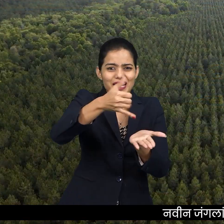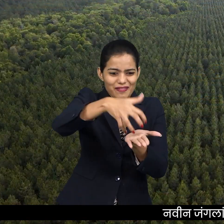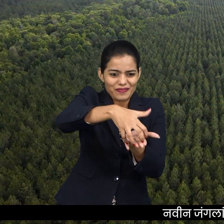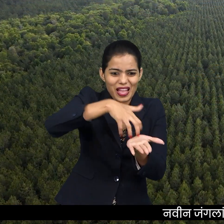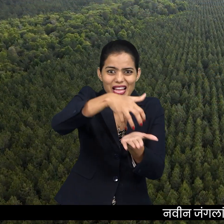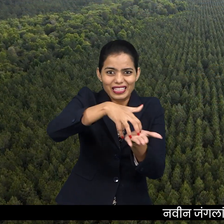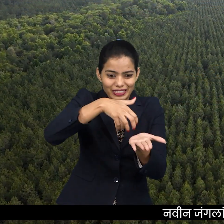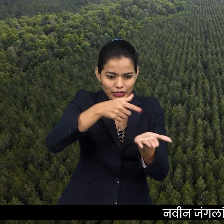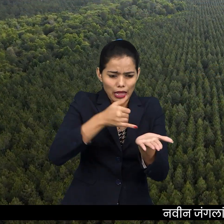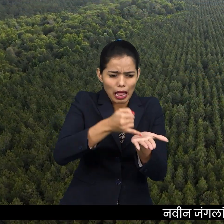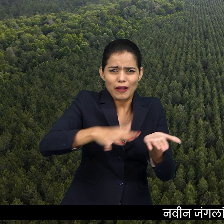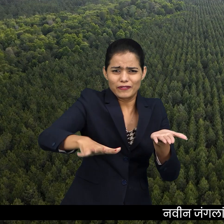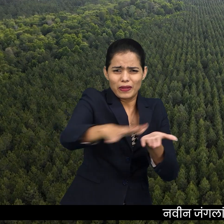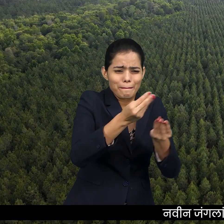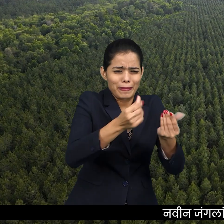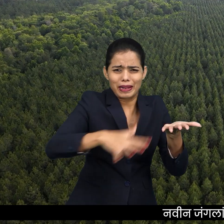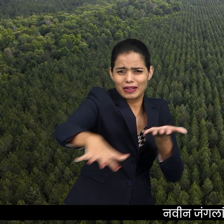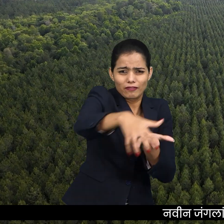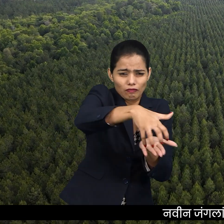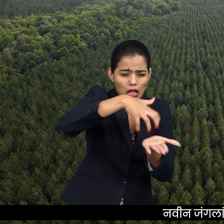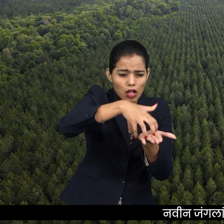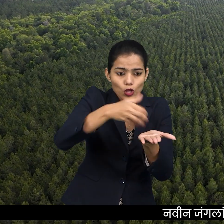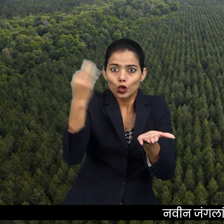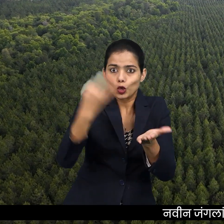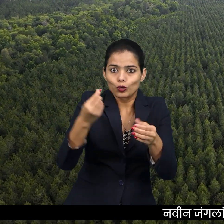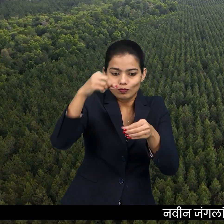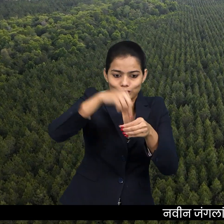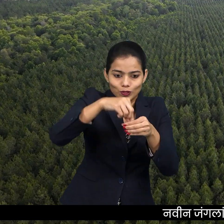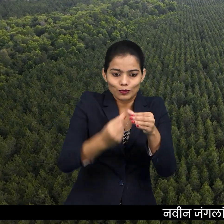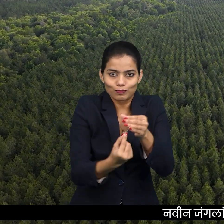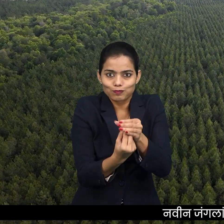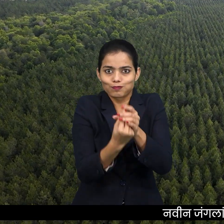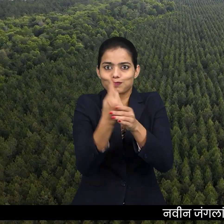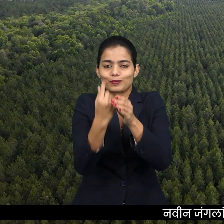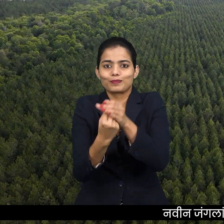चौथा, नवीन जंगलांची लागवड.